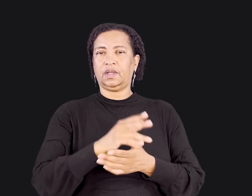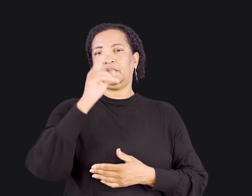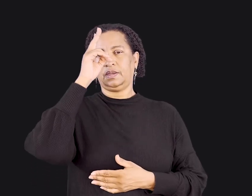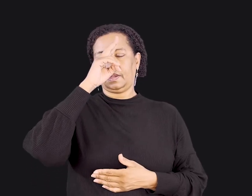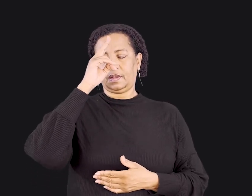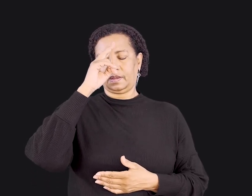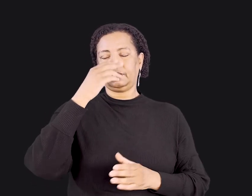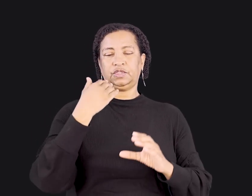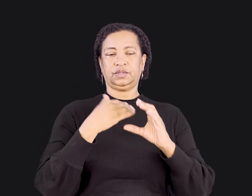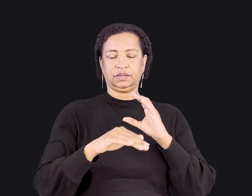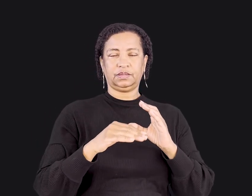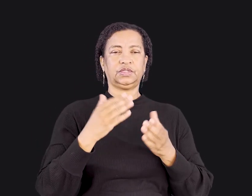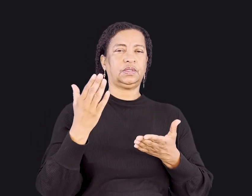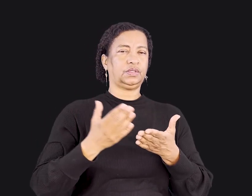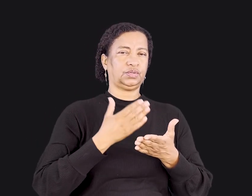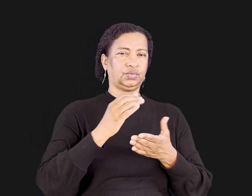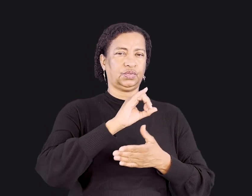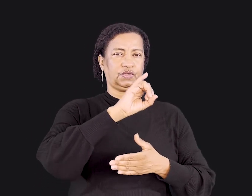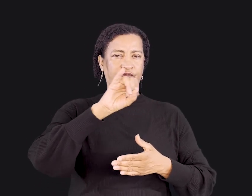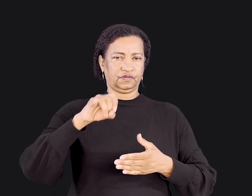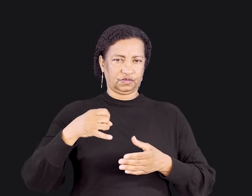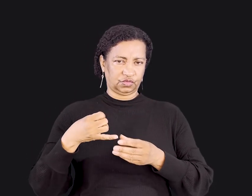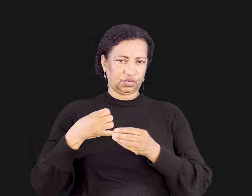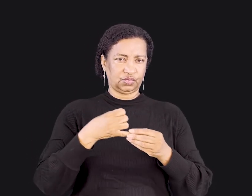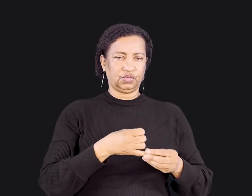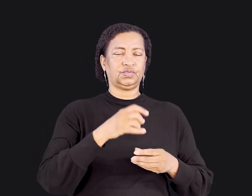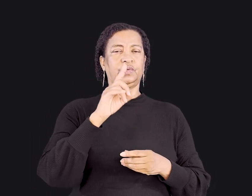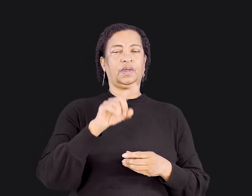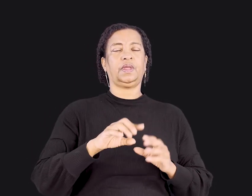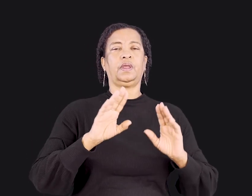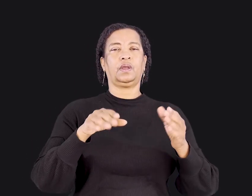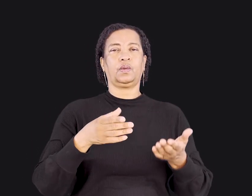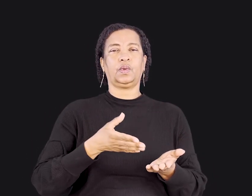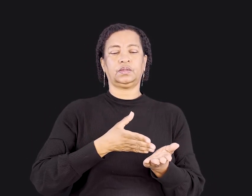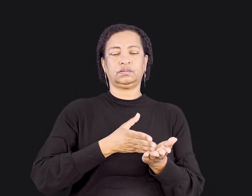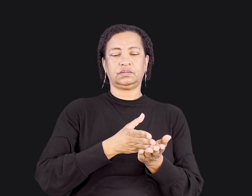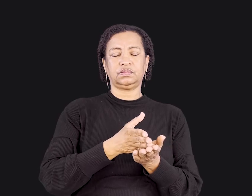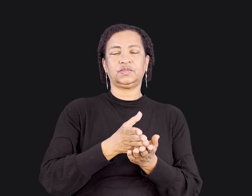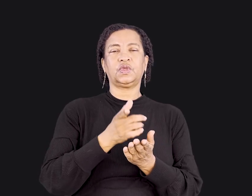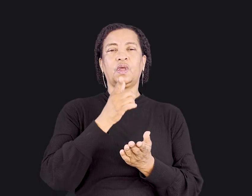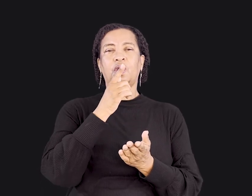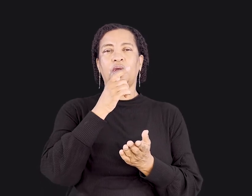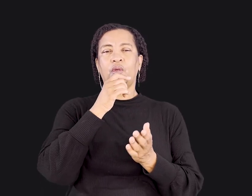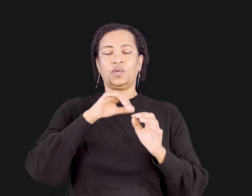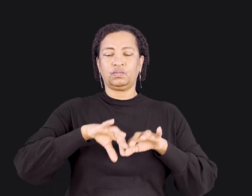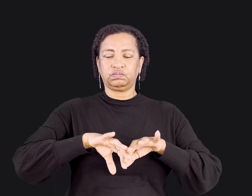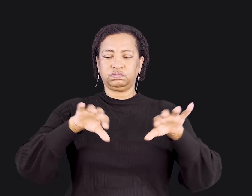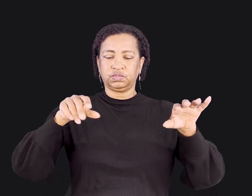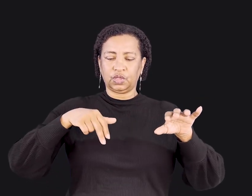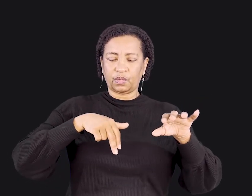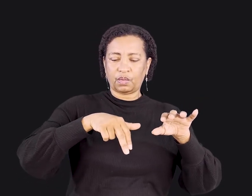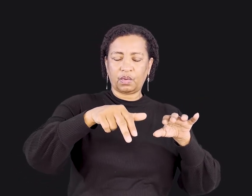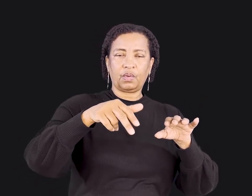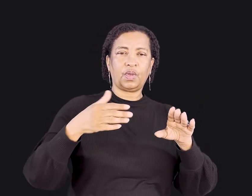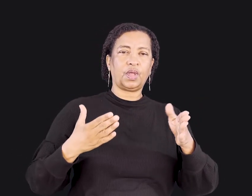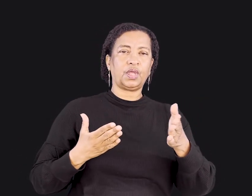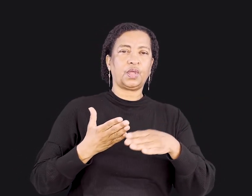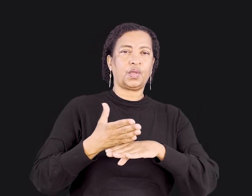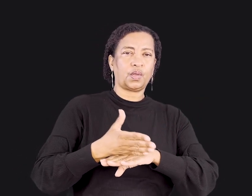de Josué é exatamente essa, né? Quando eles atravessaram o rio Jordão e começaram a invadir a terra de